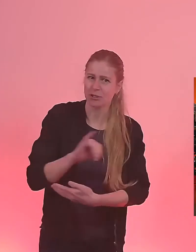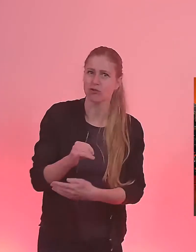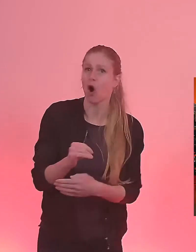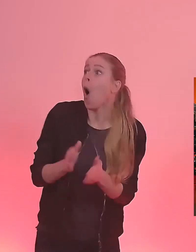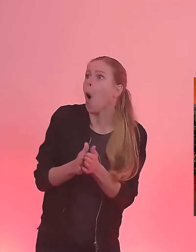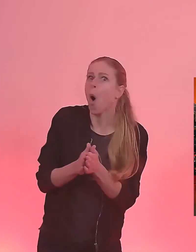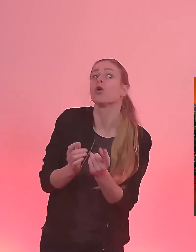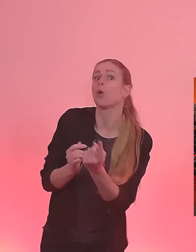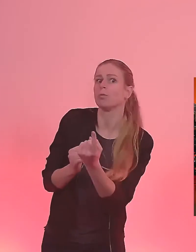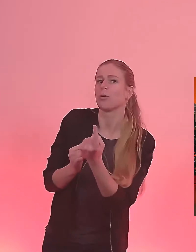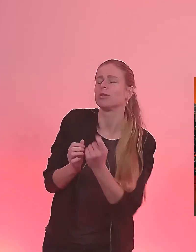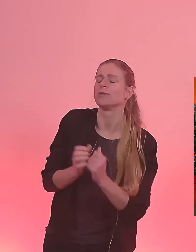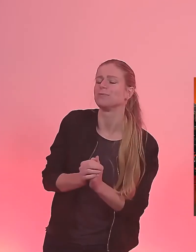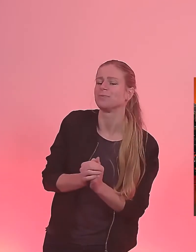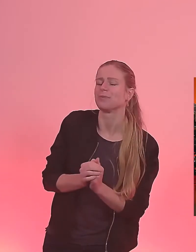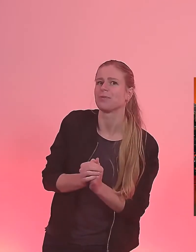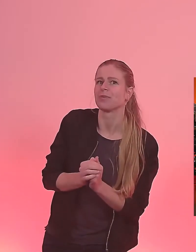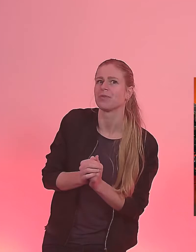komt ze, daar komt ze.